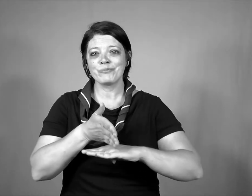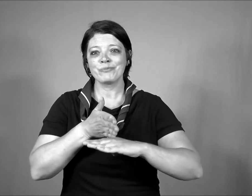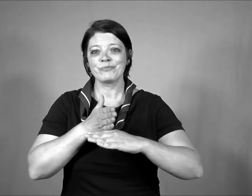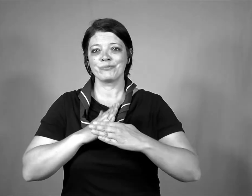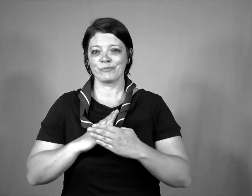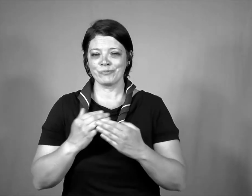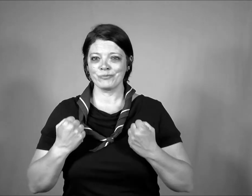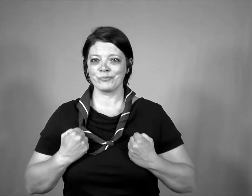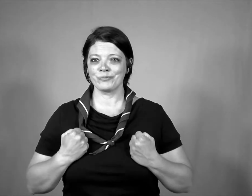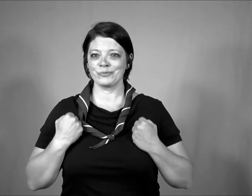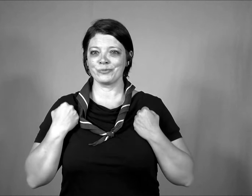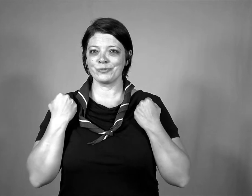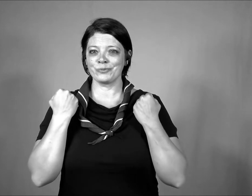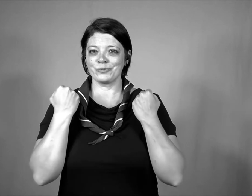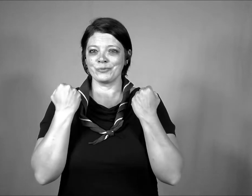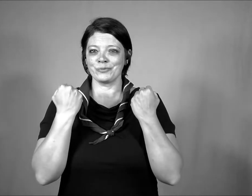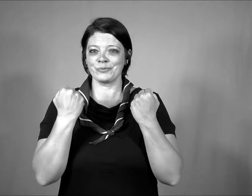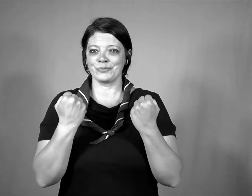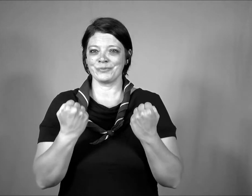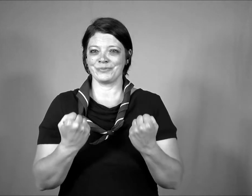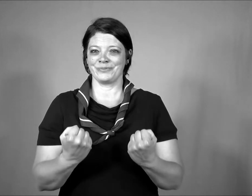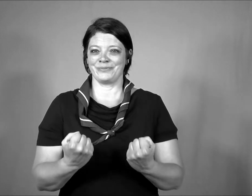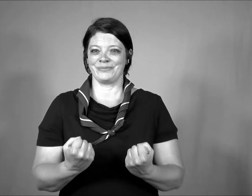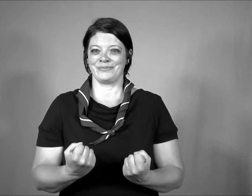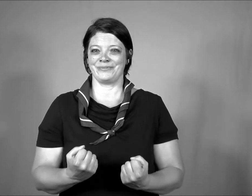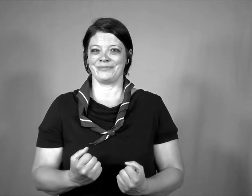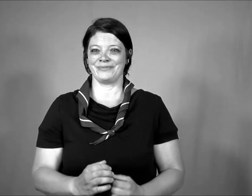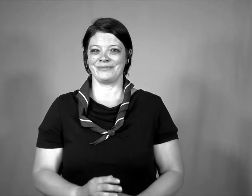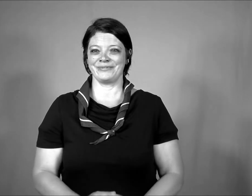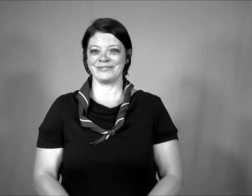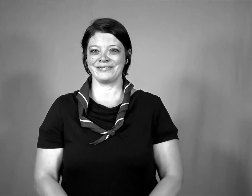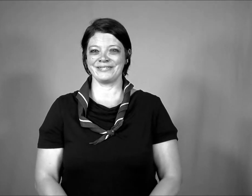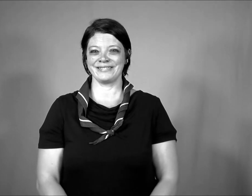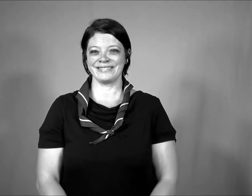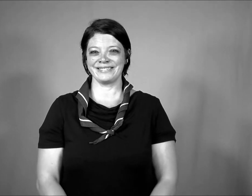Prêt à faire de notre mieux.